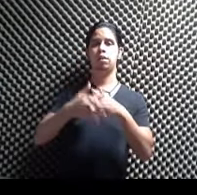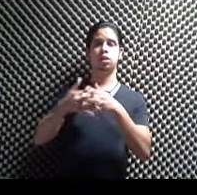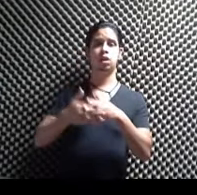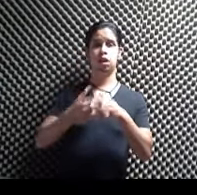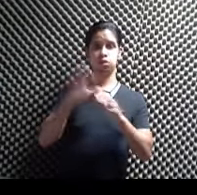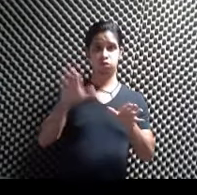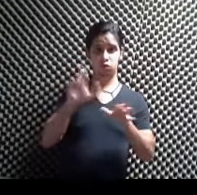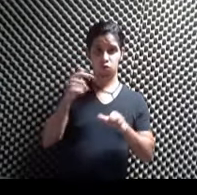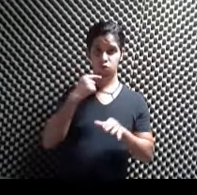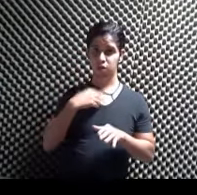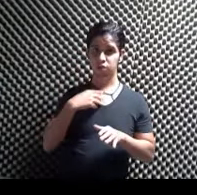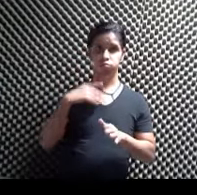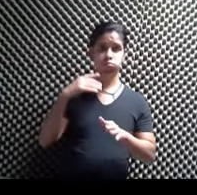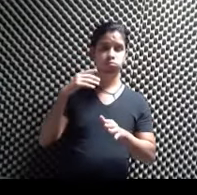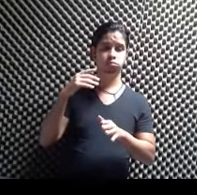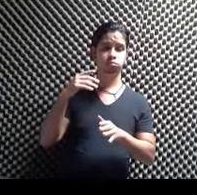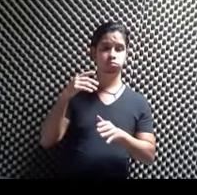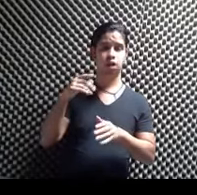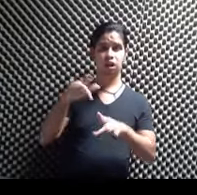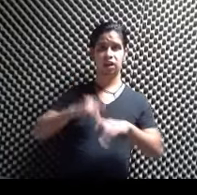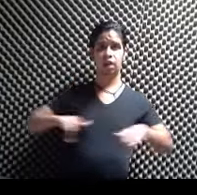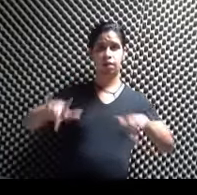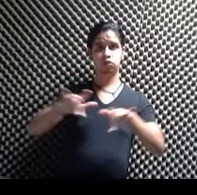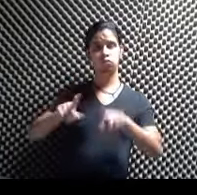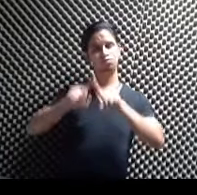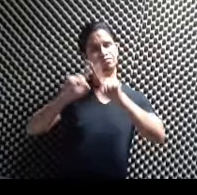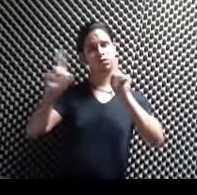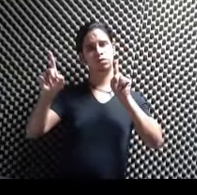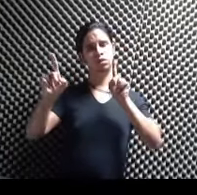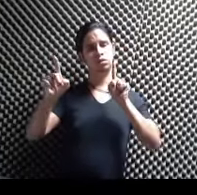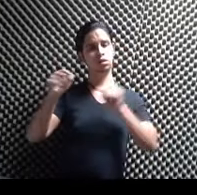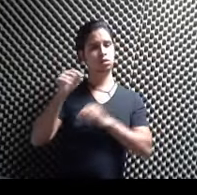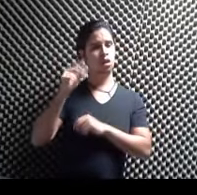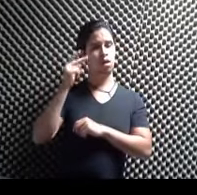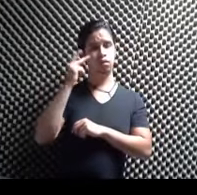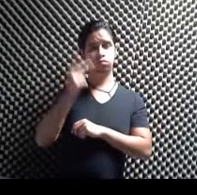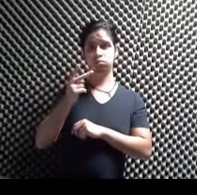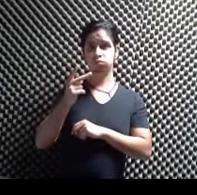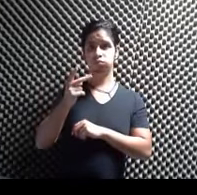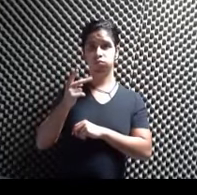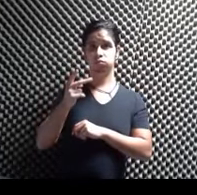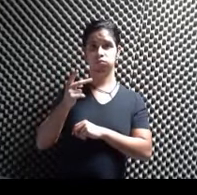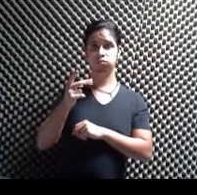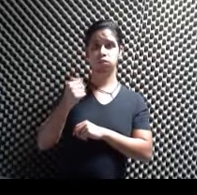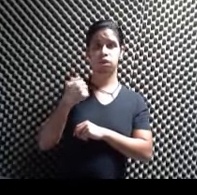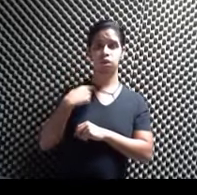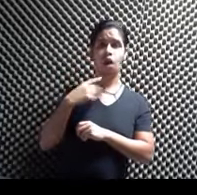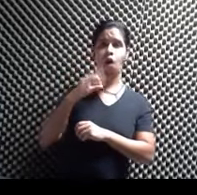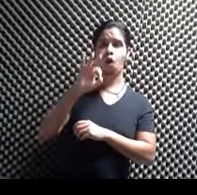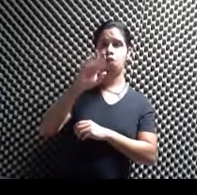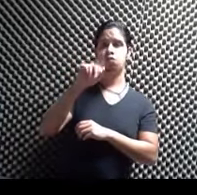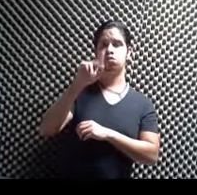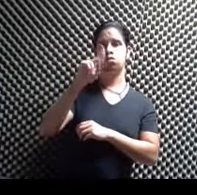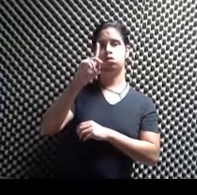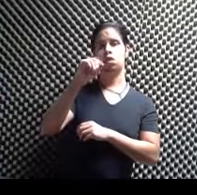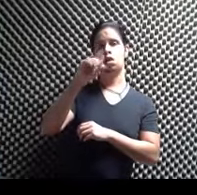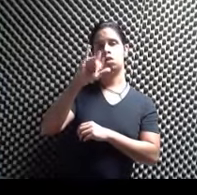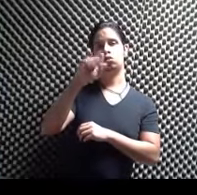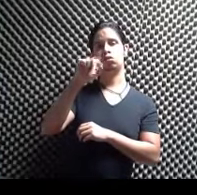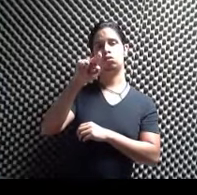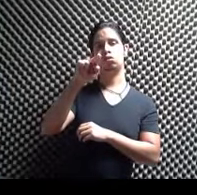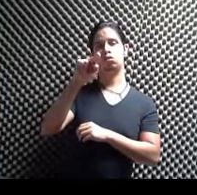grabación distinta. Pero este es el histórico y está en los archivos de la Fundación Nacional para la Cultura Popular. Él hizo las